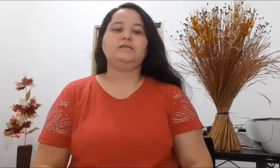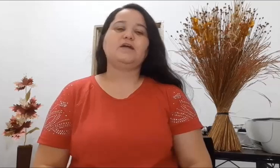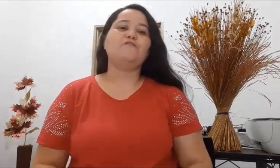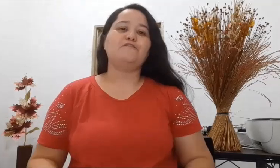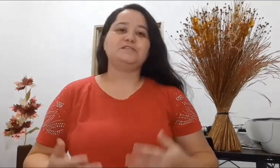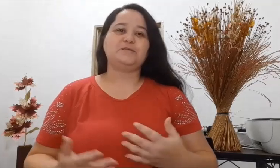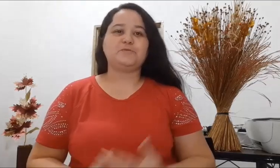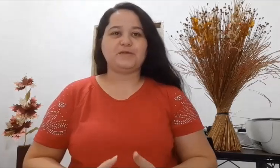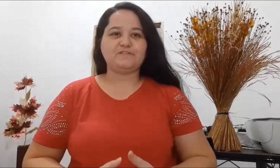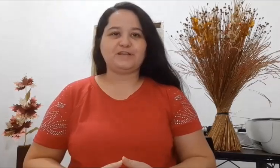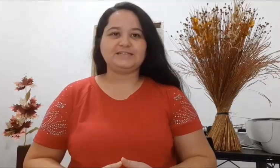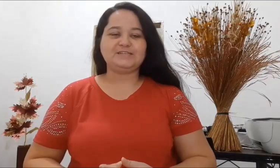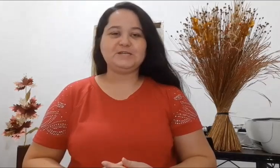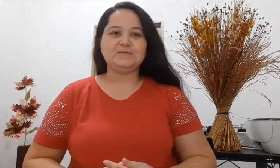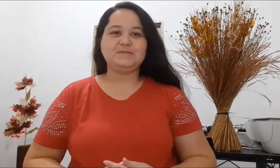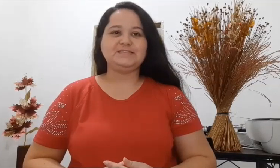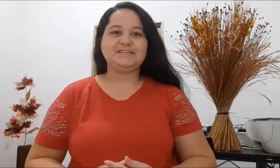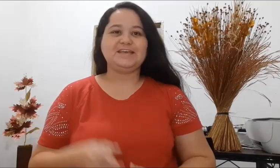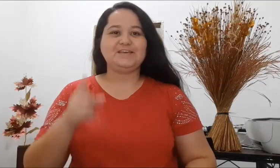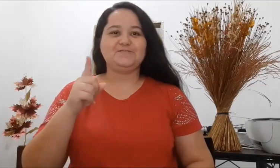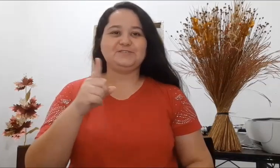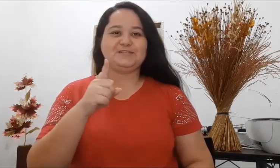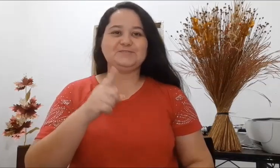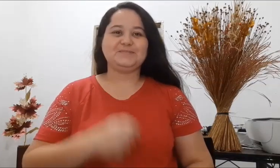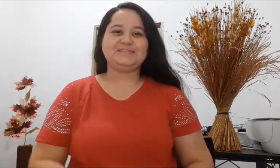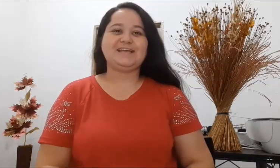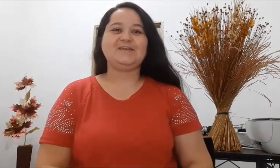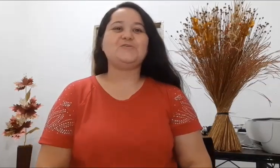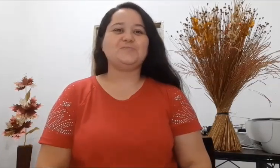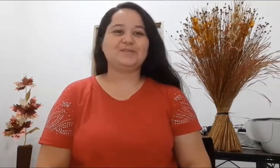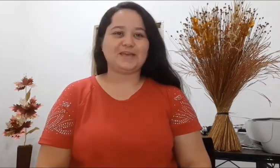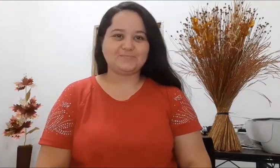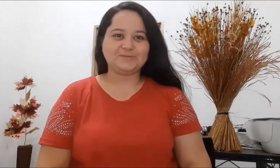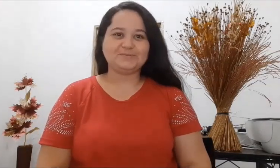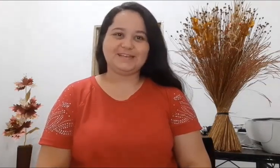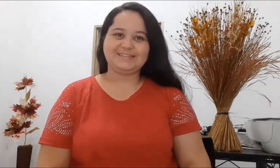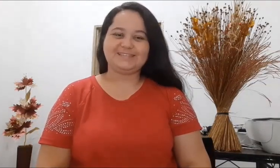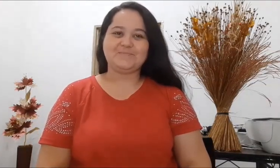Então, vou fazer a primeira frase em Libras e vocês vão pensar aí como que é em português, tá bom?